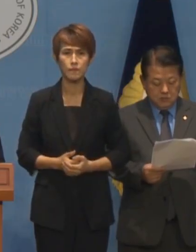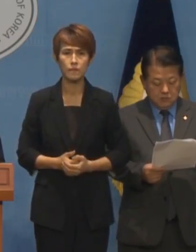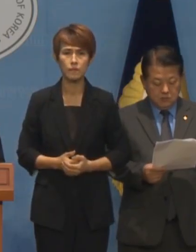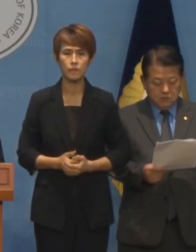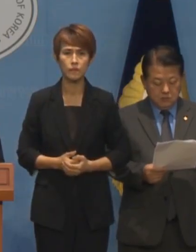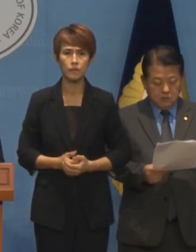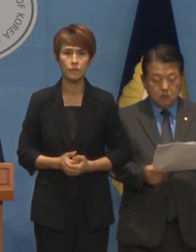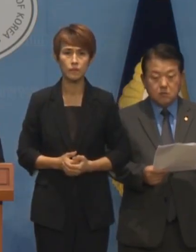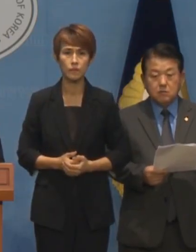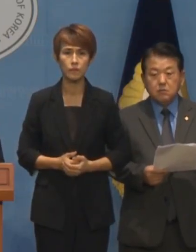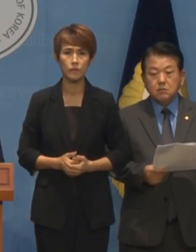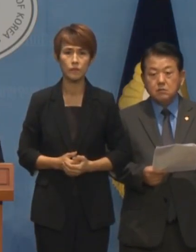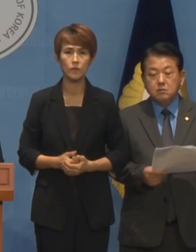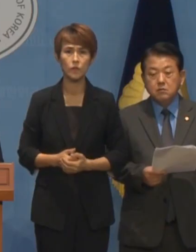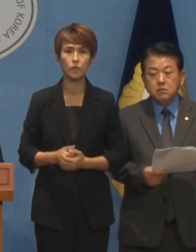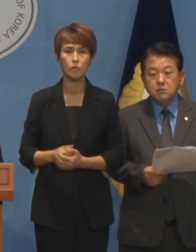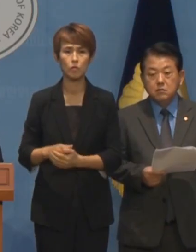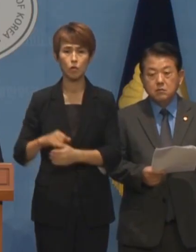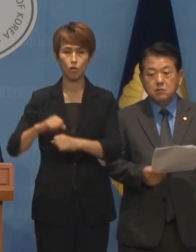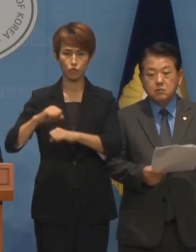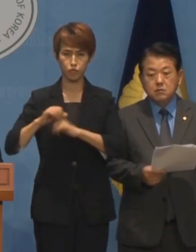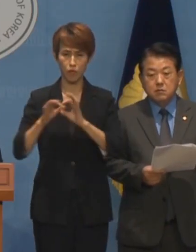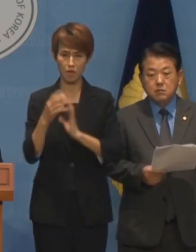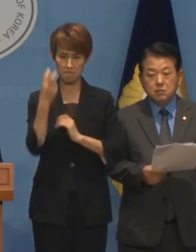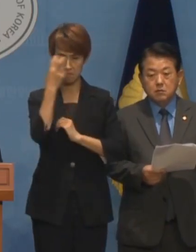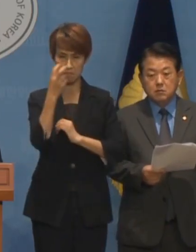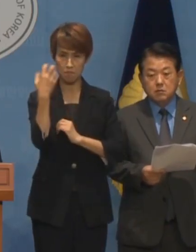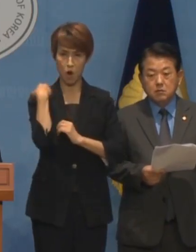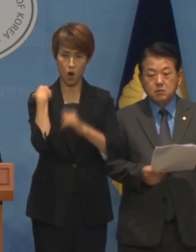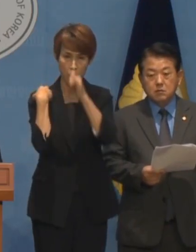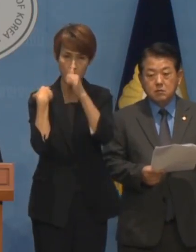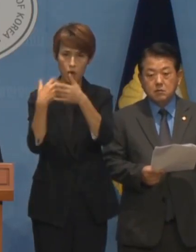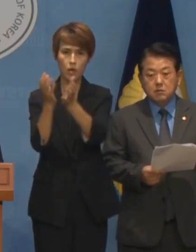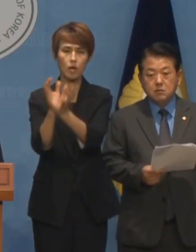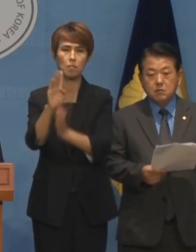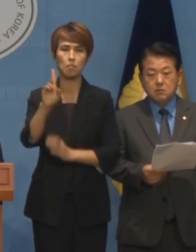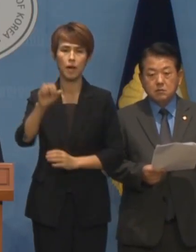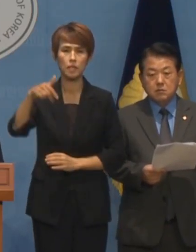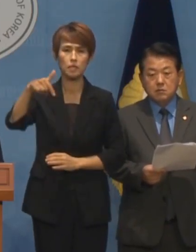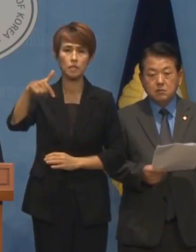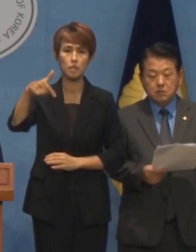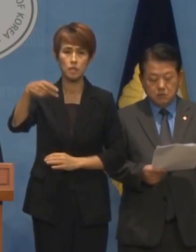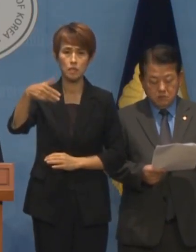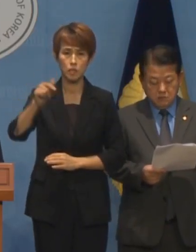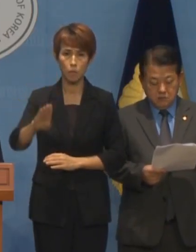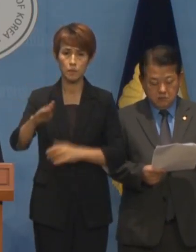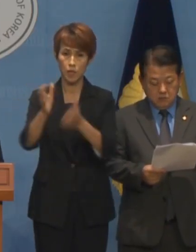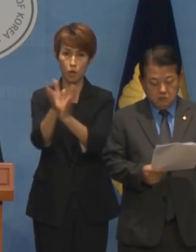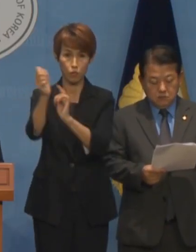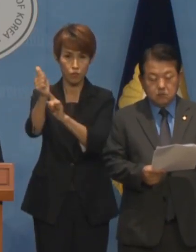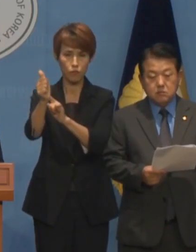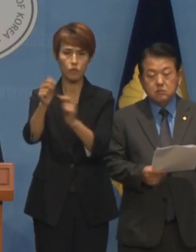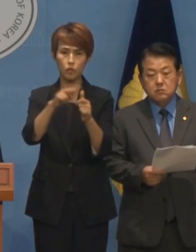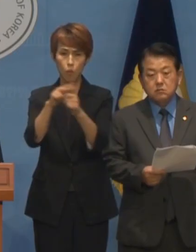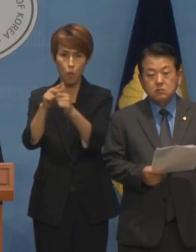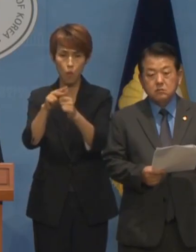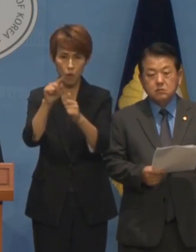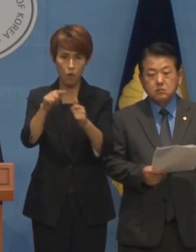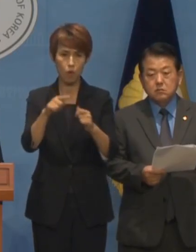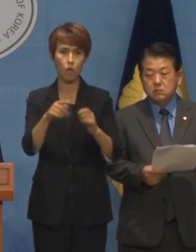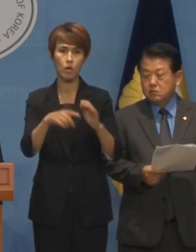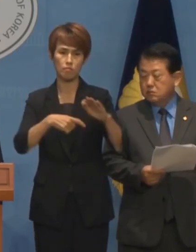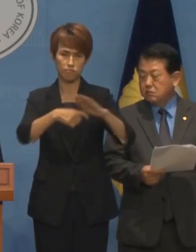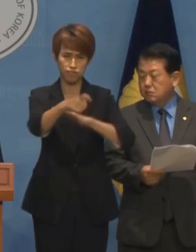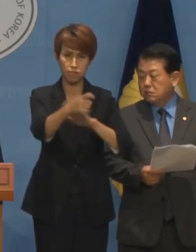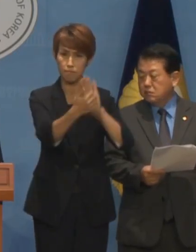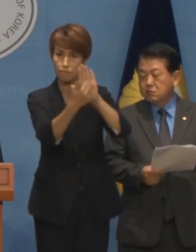아울러 방첩 업무를 책임지고 있는 방첩사령부 또한 정보사령부 내 기밀 유출을 사전에